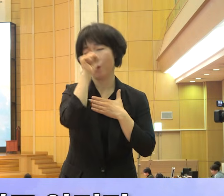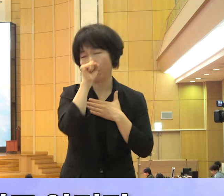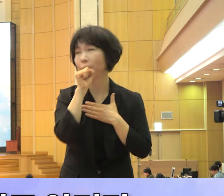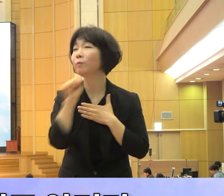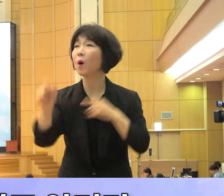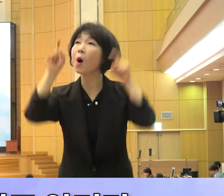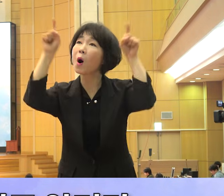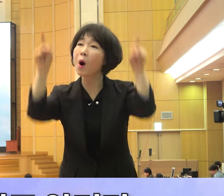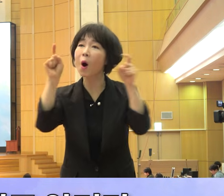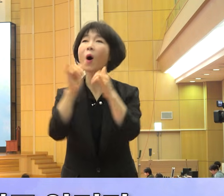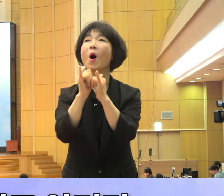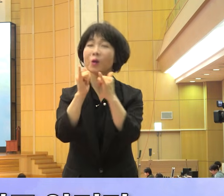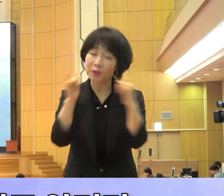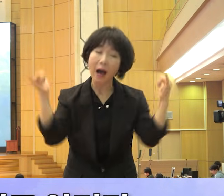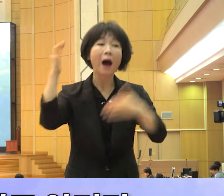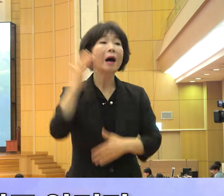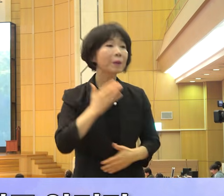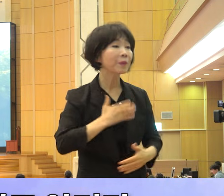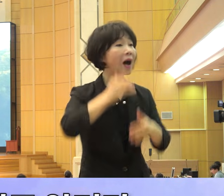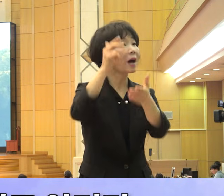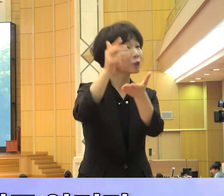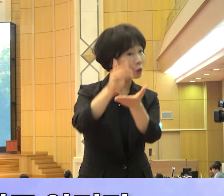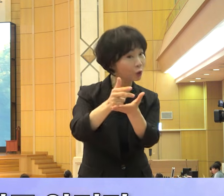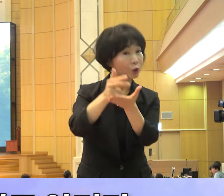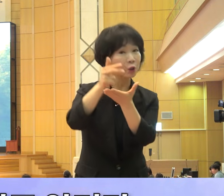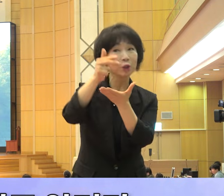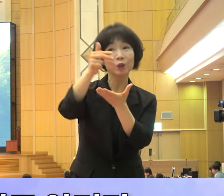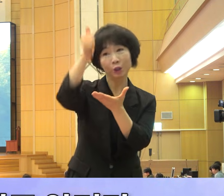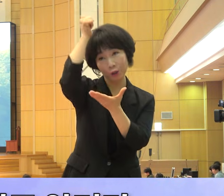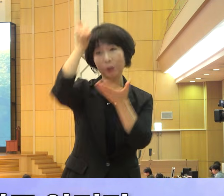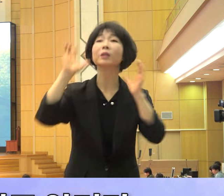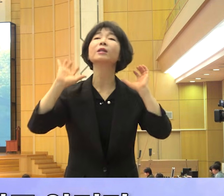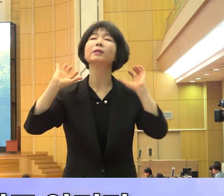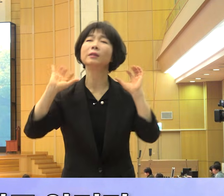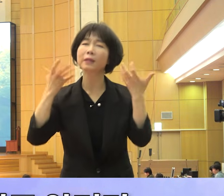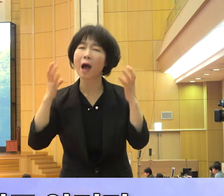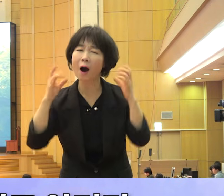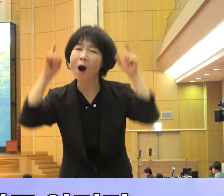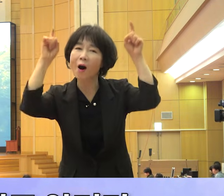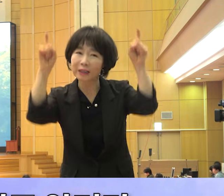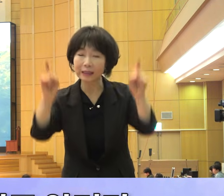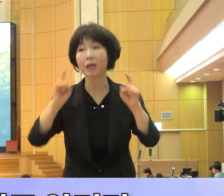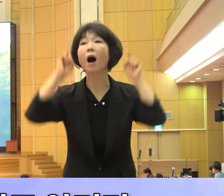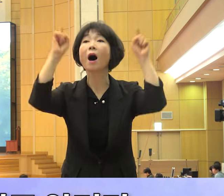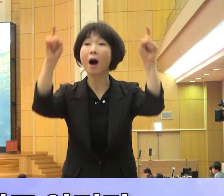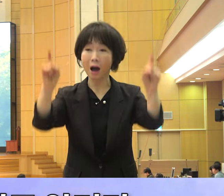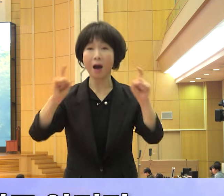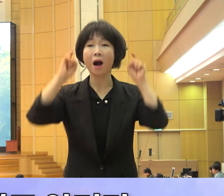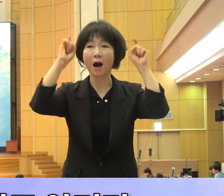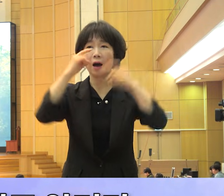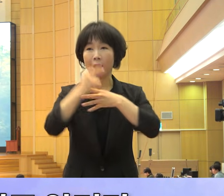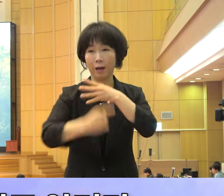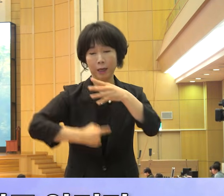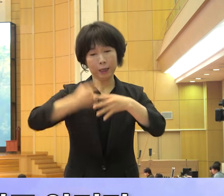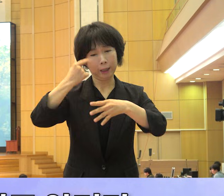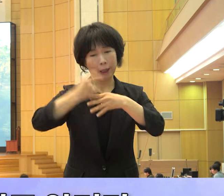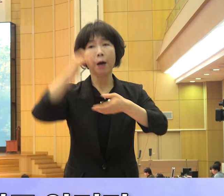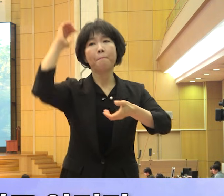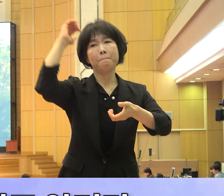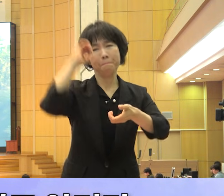나의 좋은 목자, 나는 그의 어린